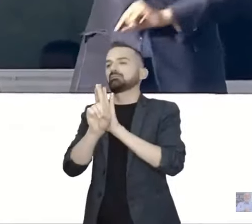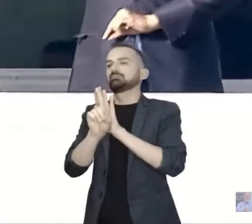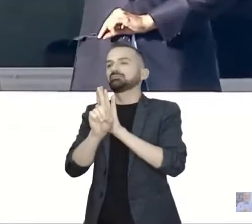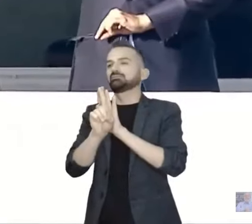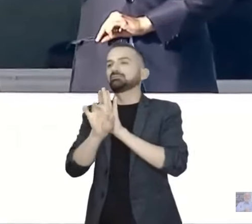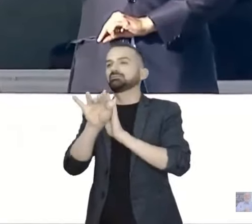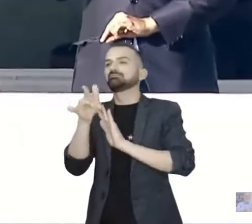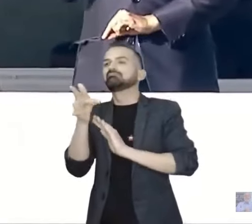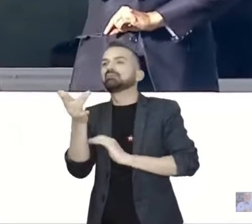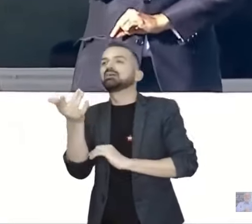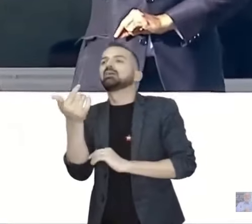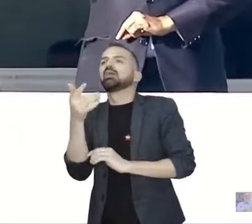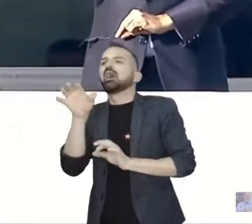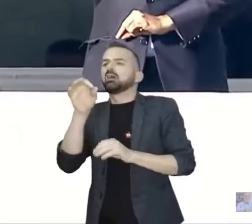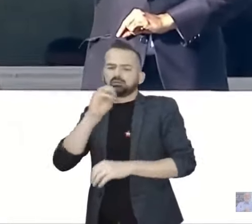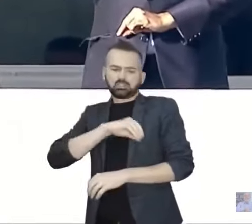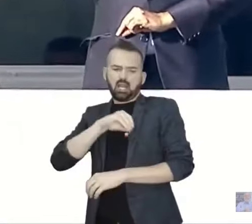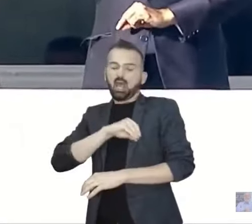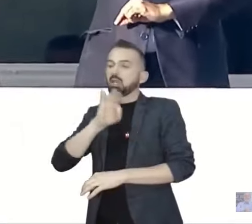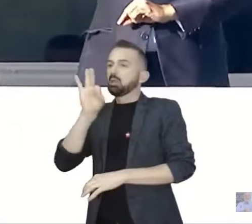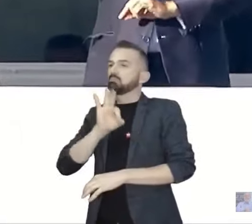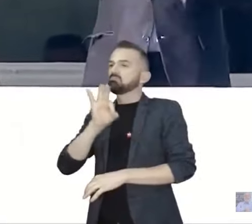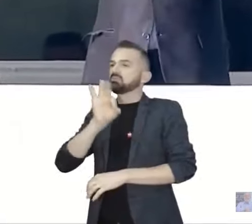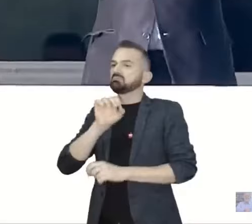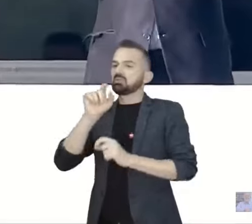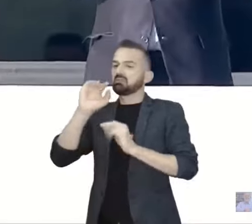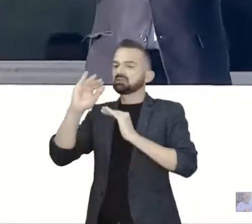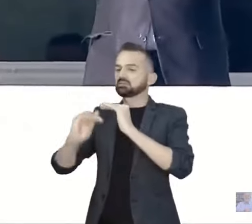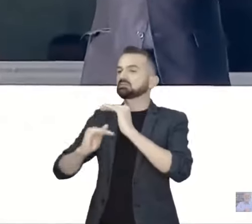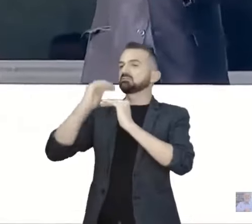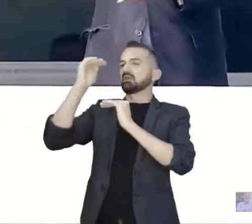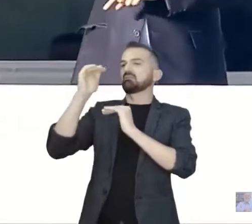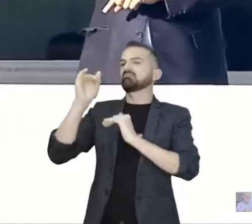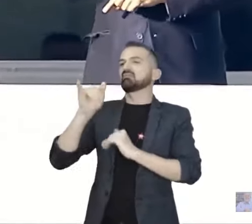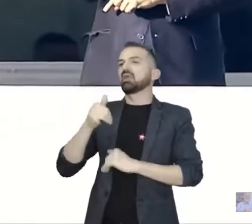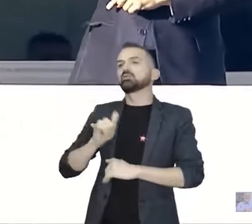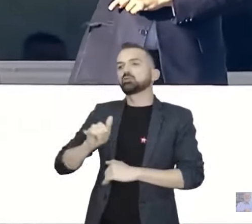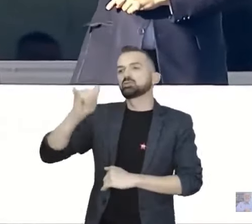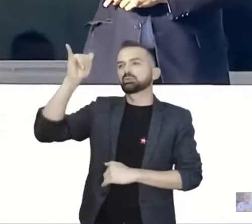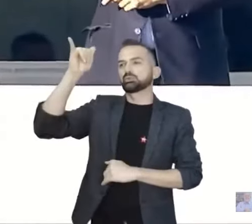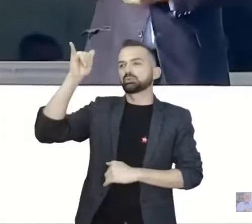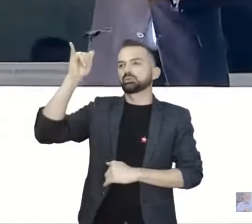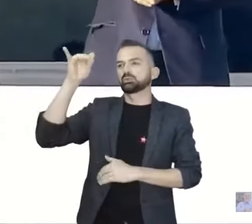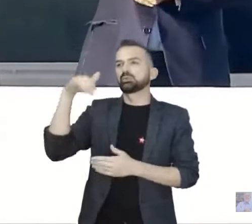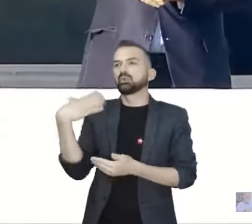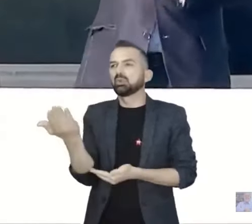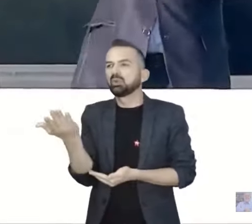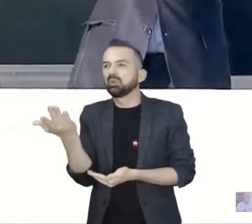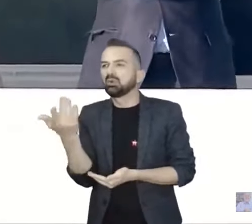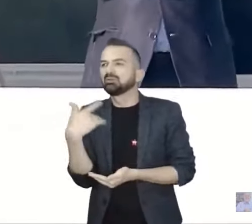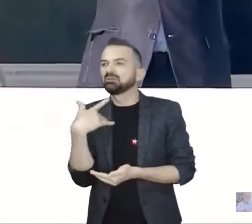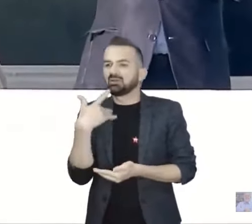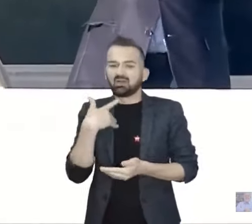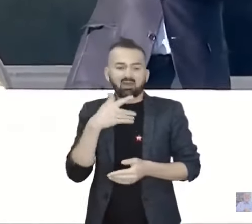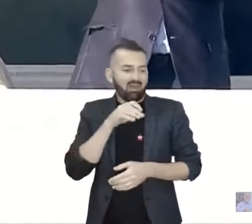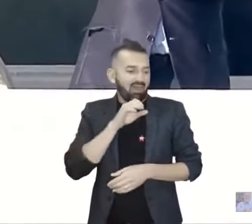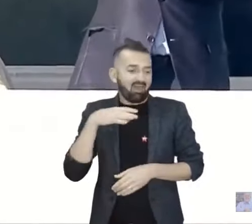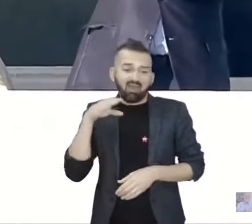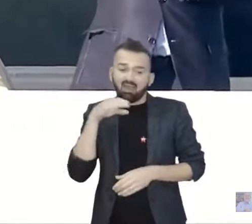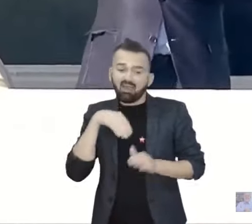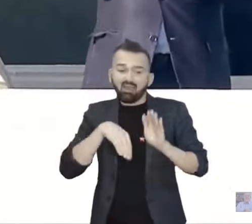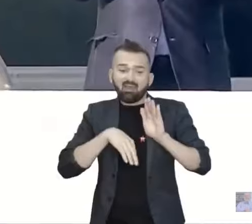mínimo sempre acima da inflação. Batemos recorde de investimento em educação, da creche à